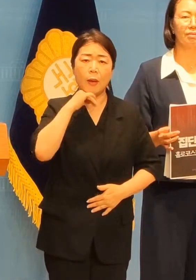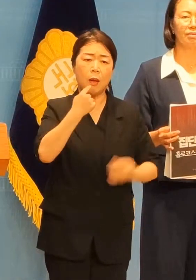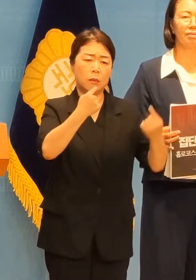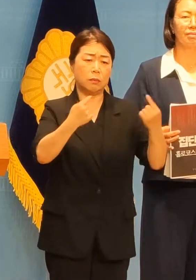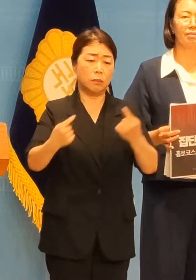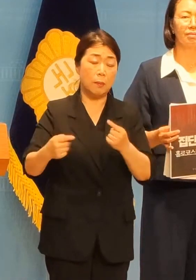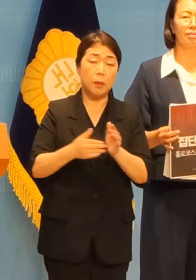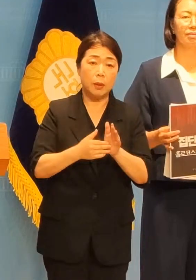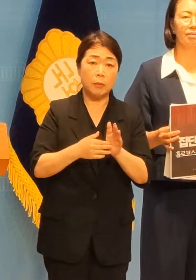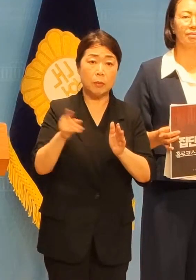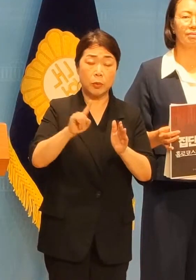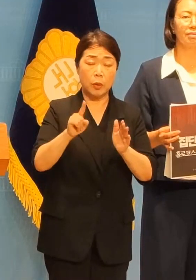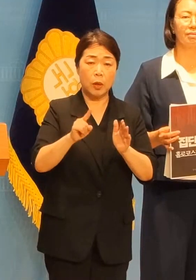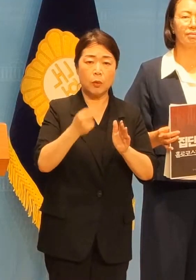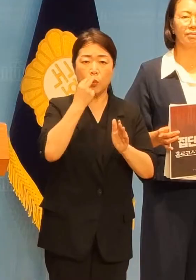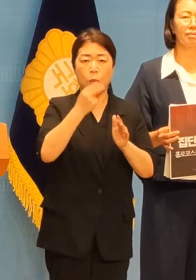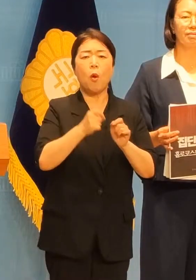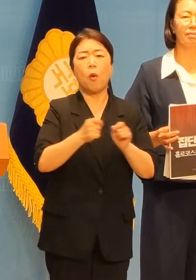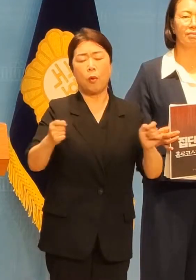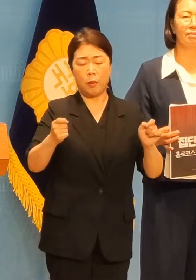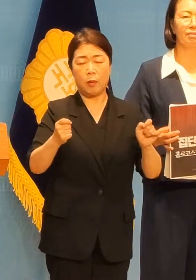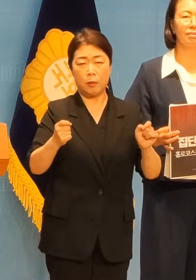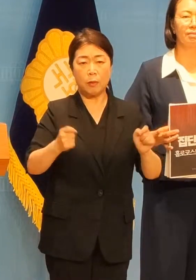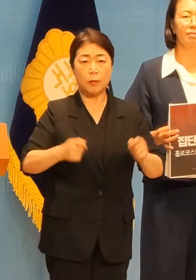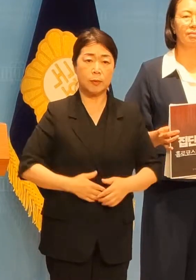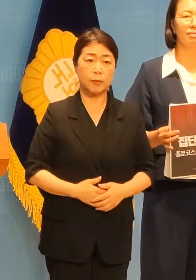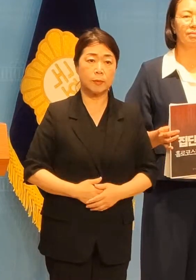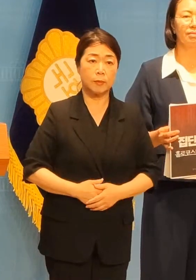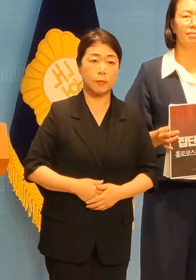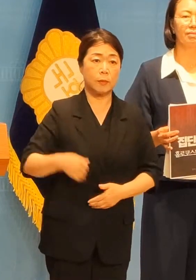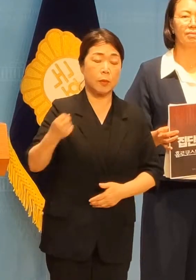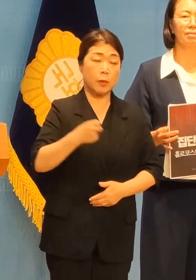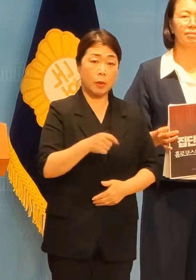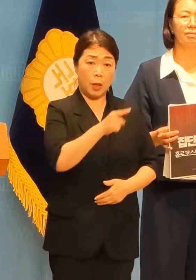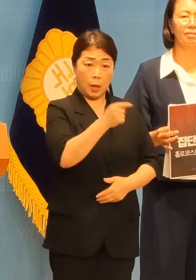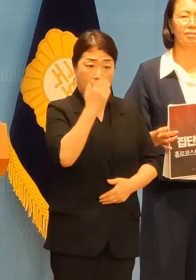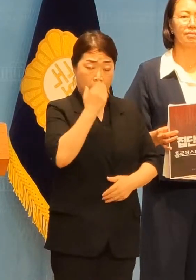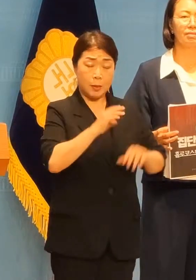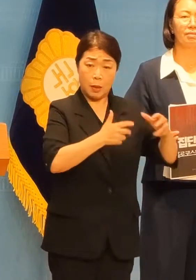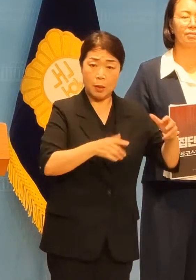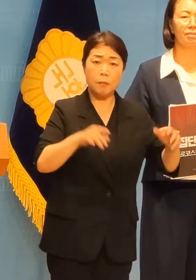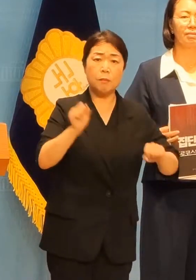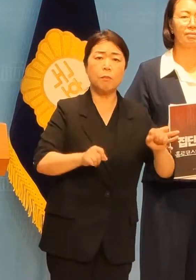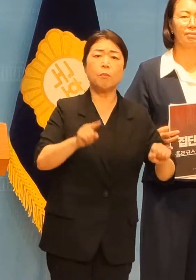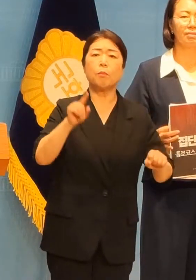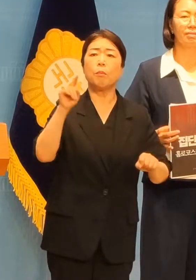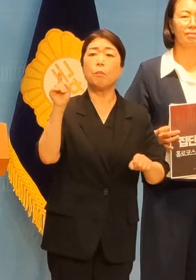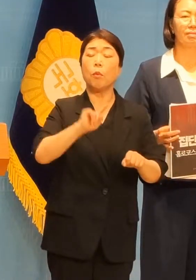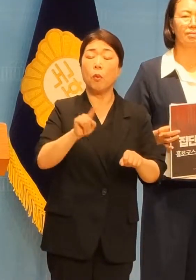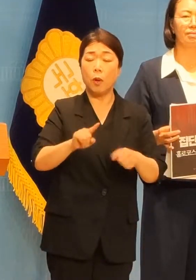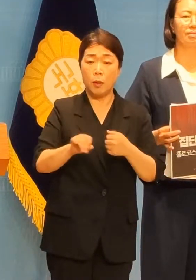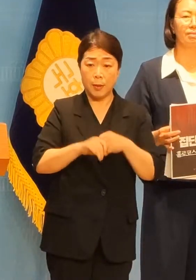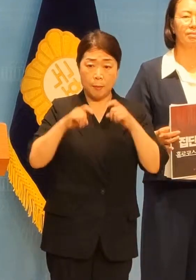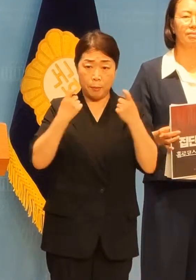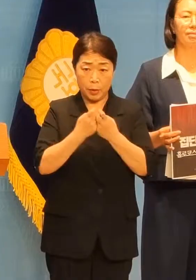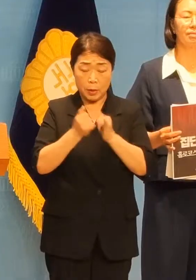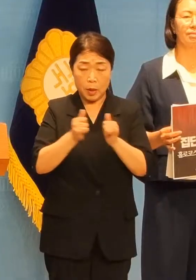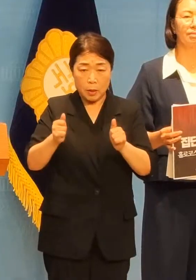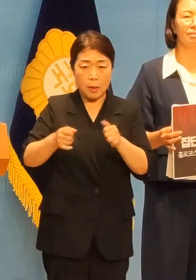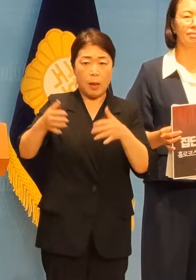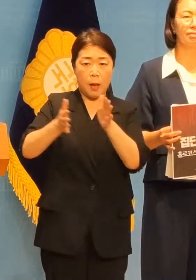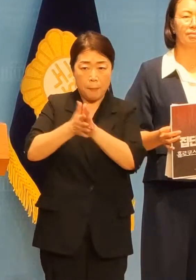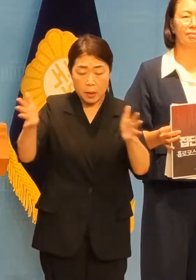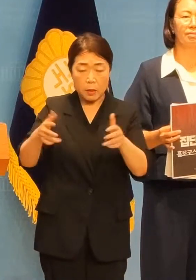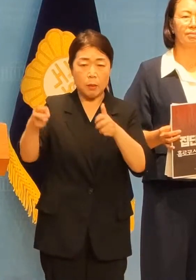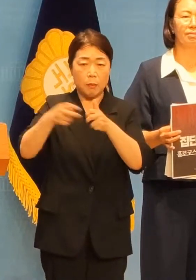이스라엘은 민간인 아파트와 병원을 집중적으로 공격합니다. 대피소, 식량